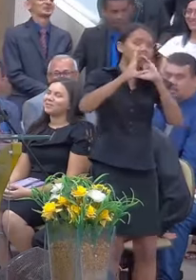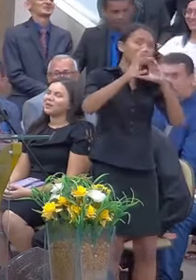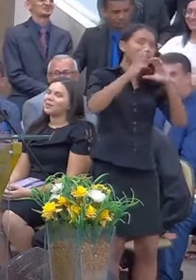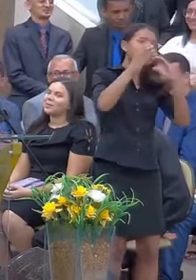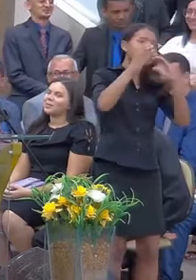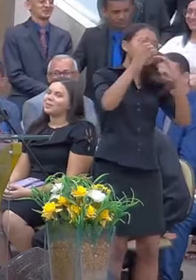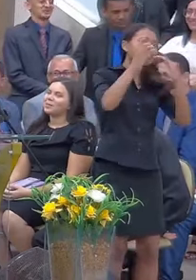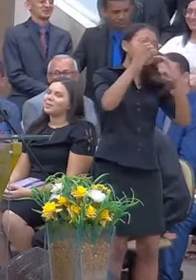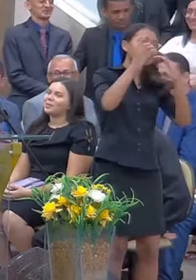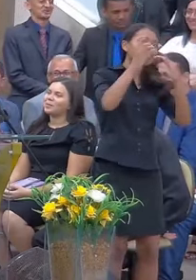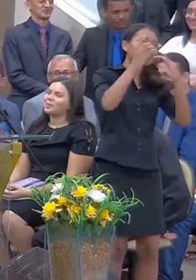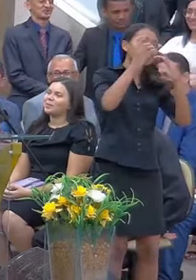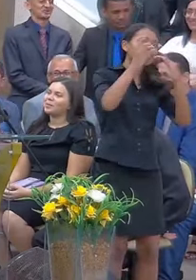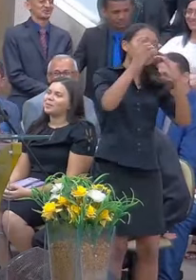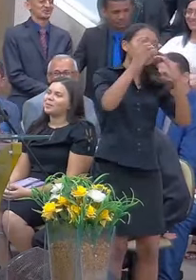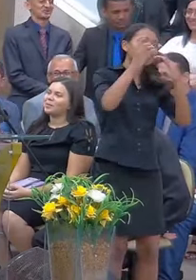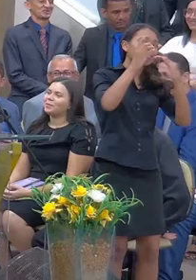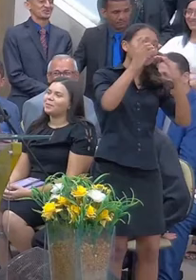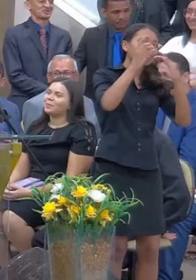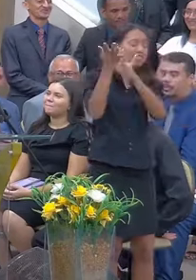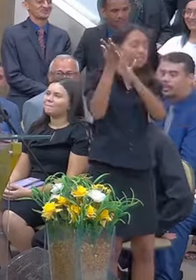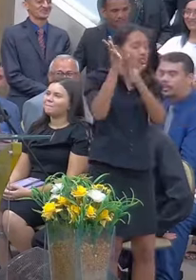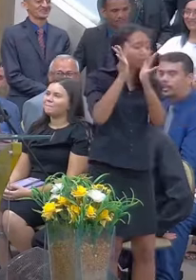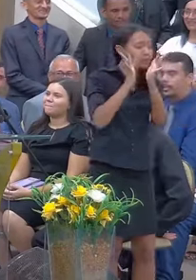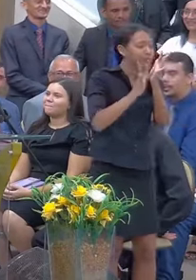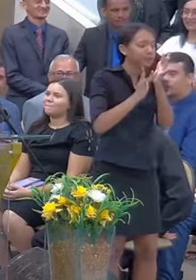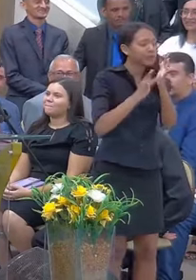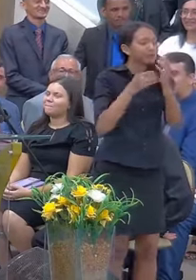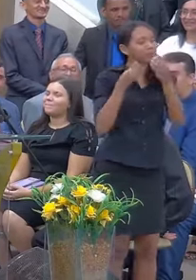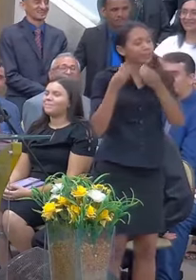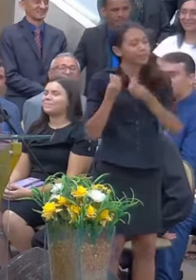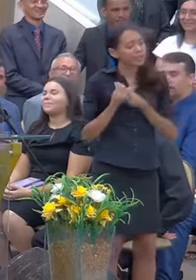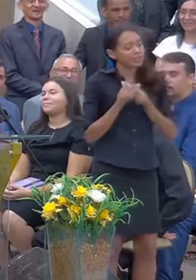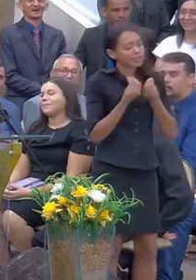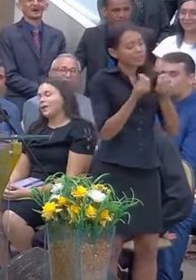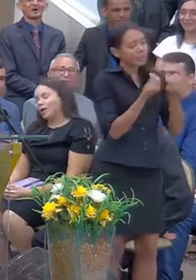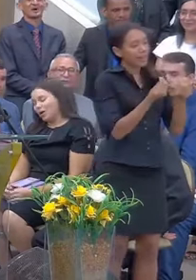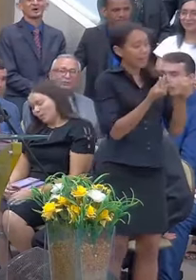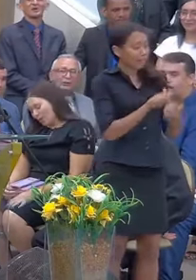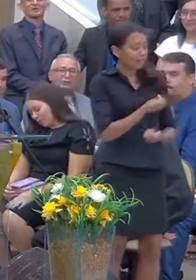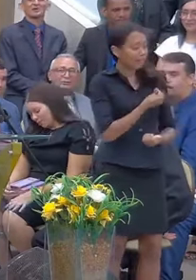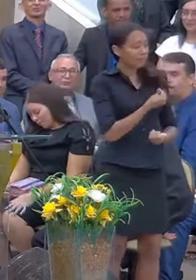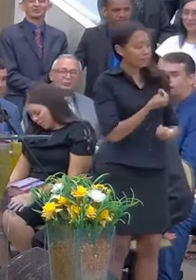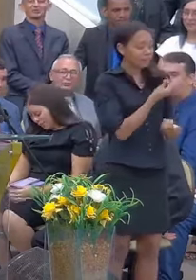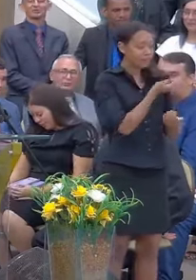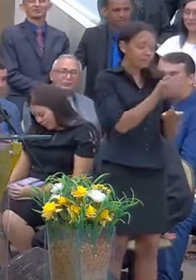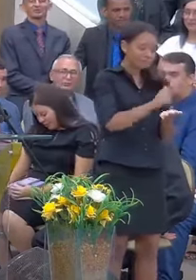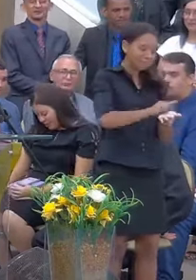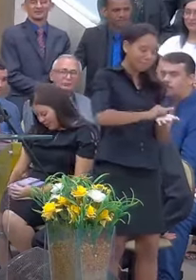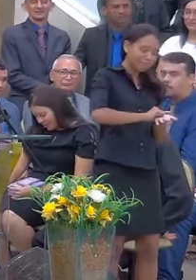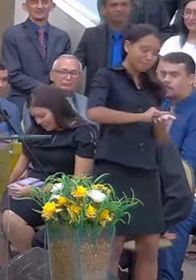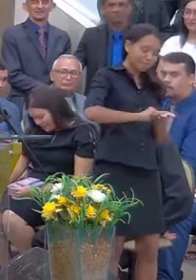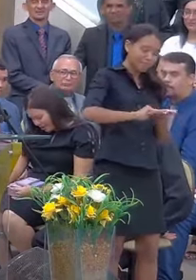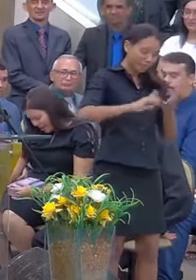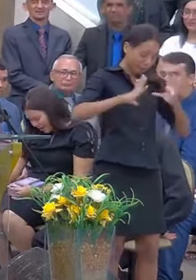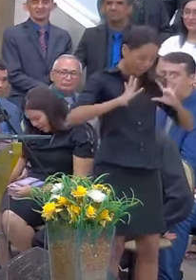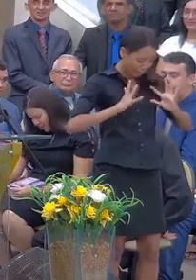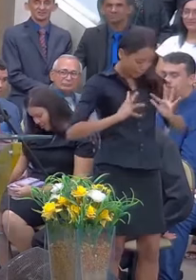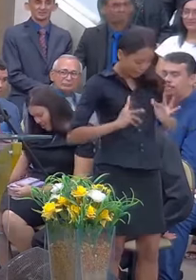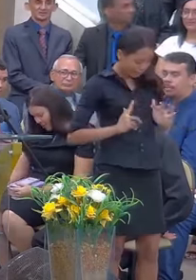Deus. Jesus quer te dar vida santa. Qual noiva?